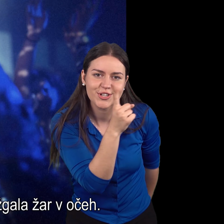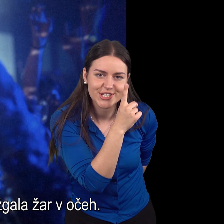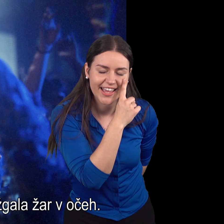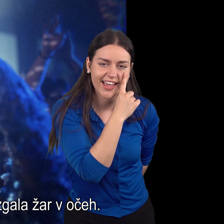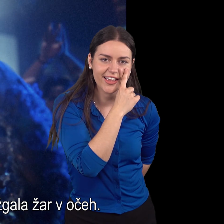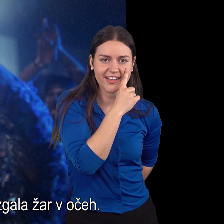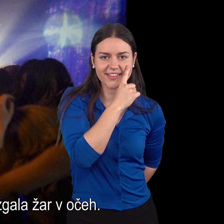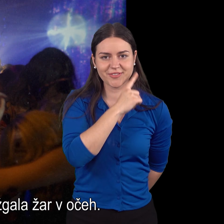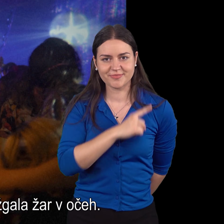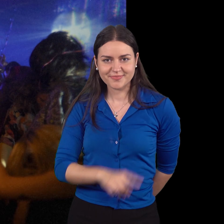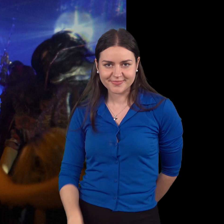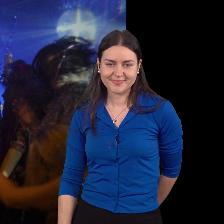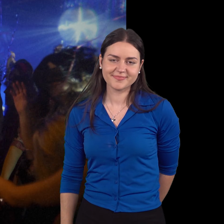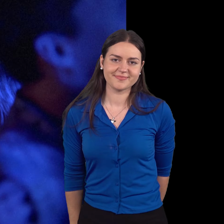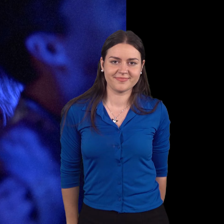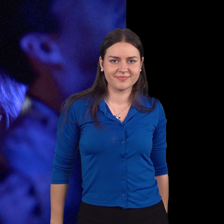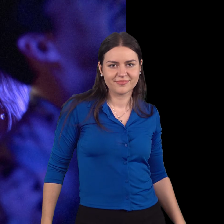žar v oče.